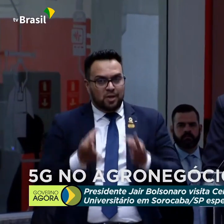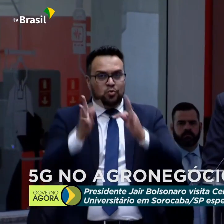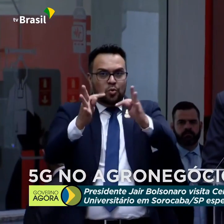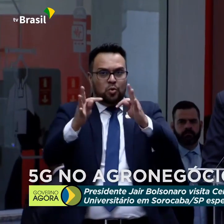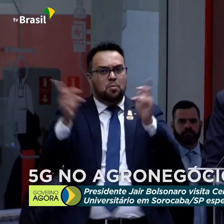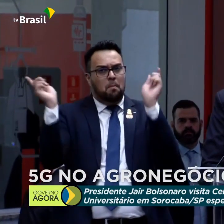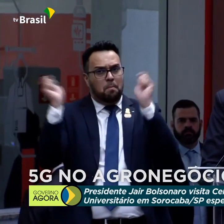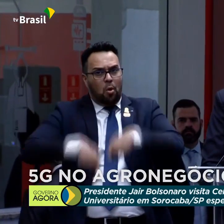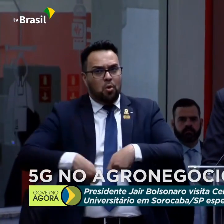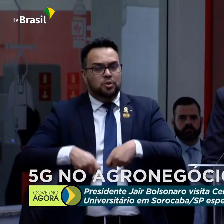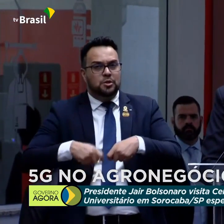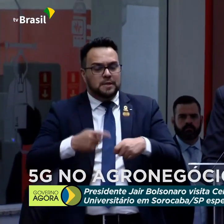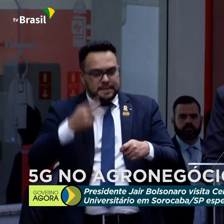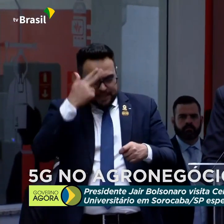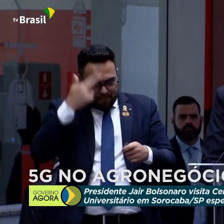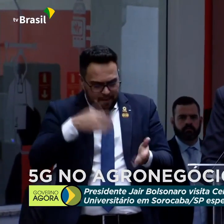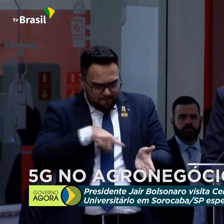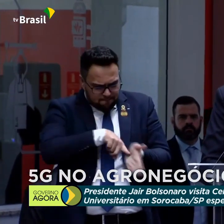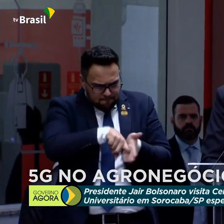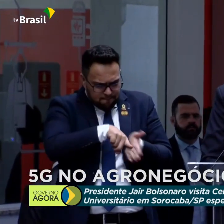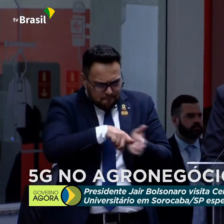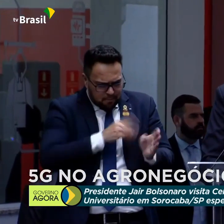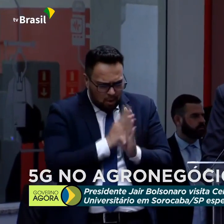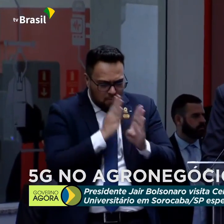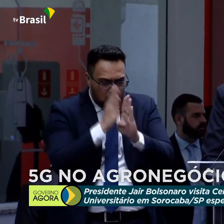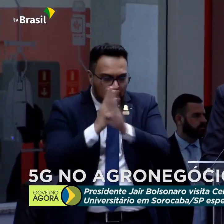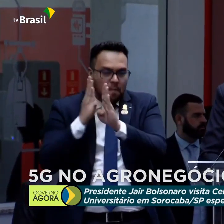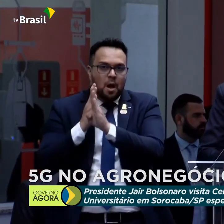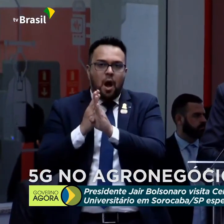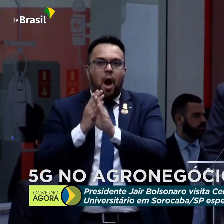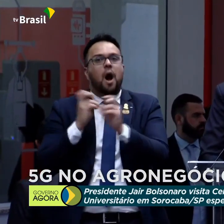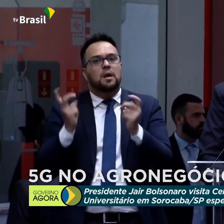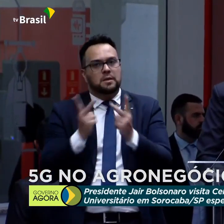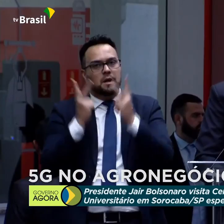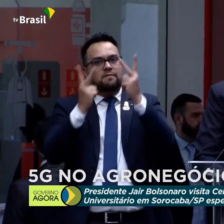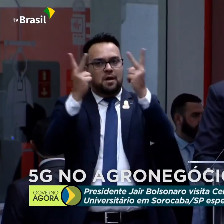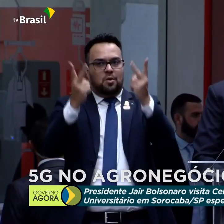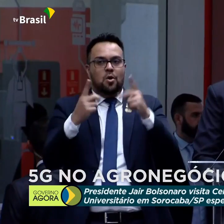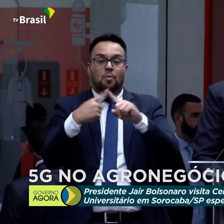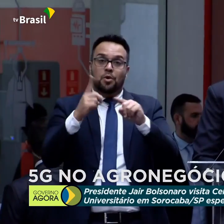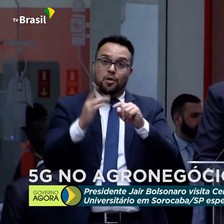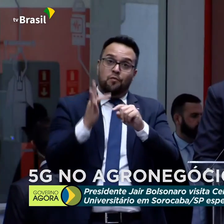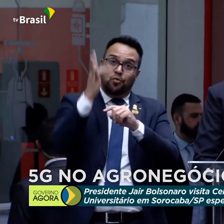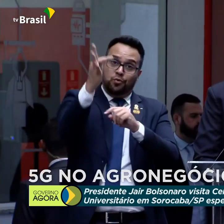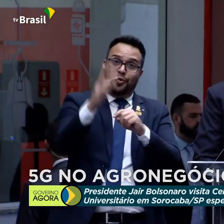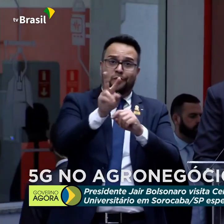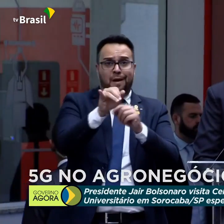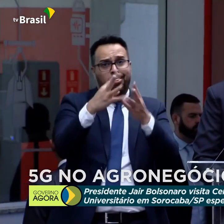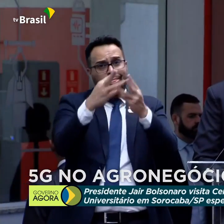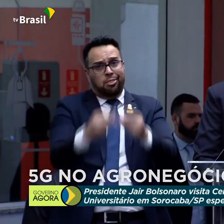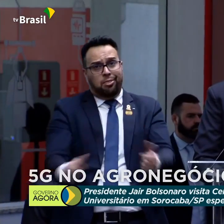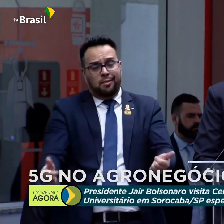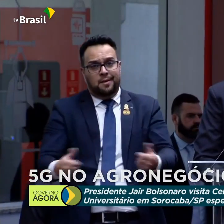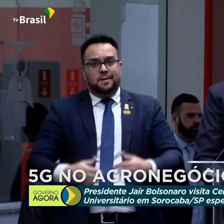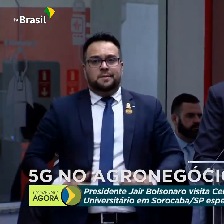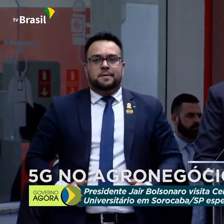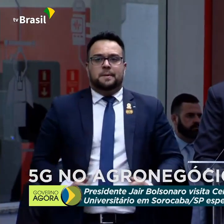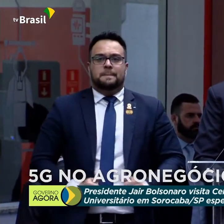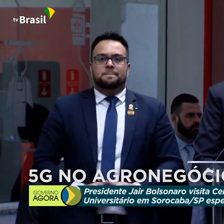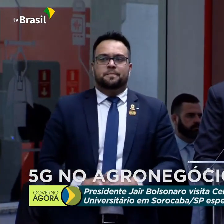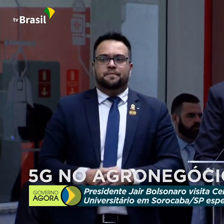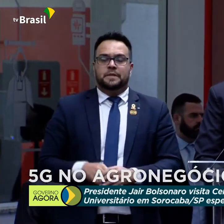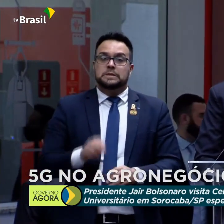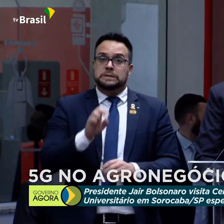podemos ter realmente agregar valor àquilo que nós temos. Porque isso, um dia, se acaba. E,